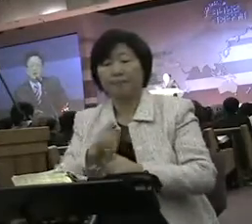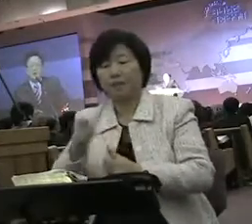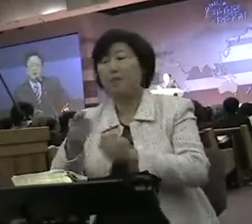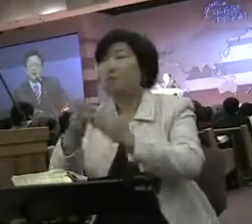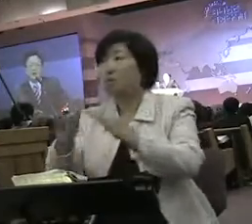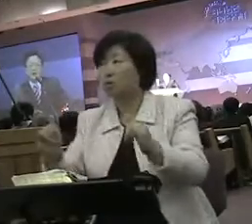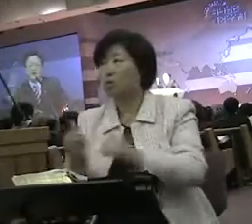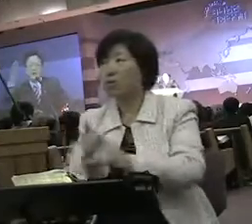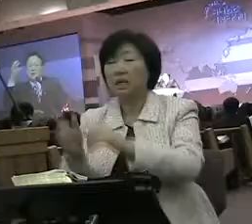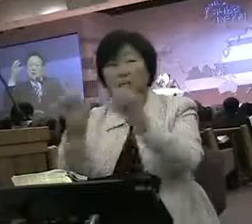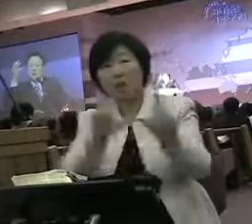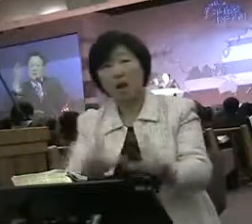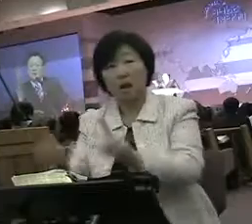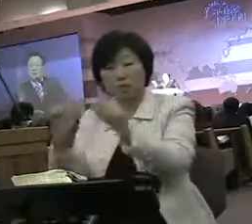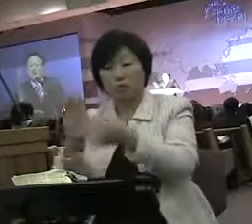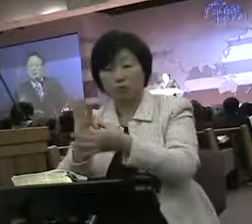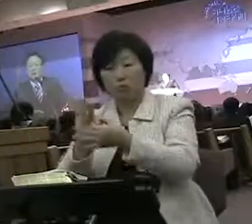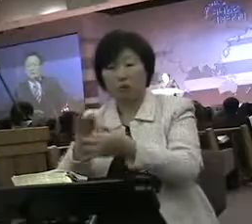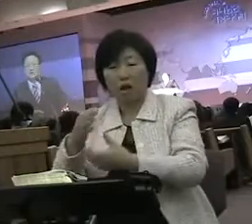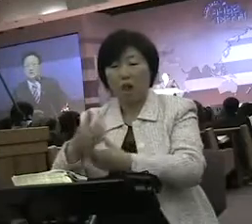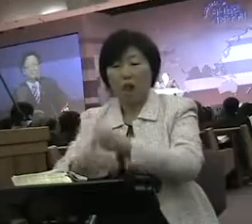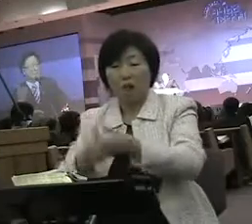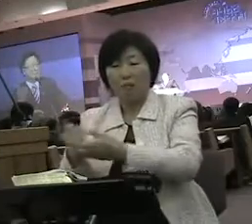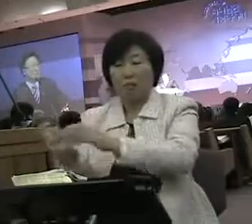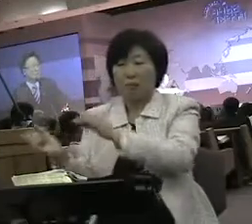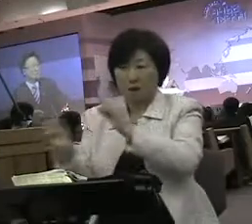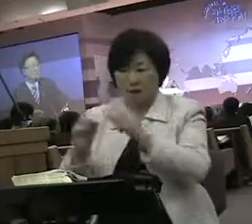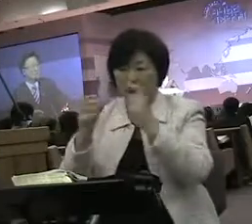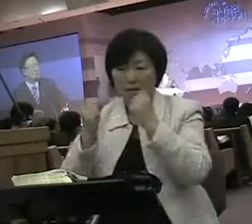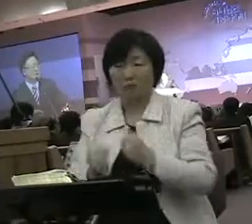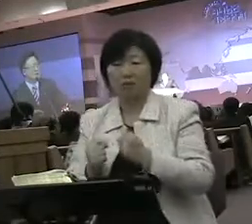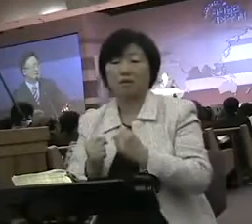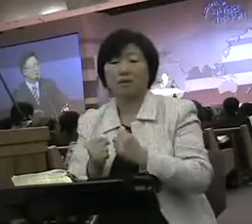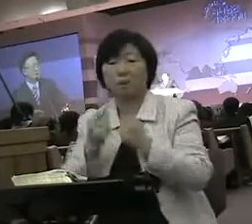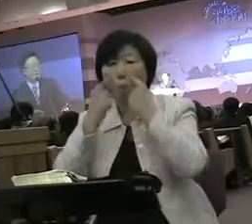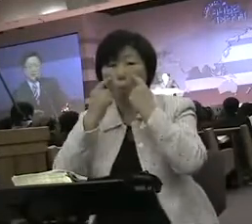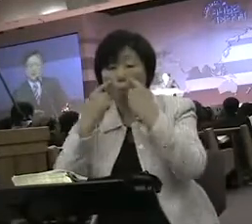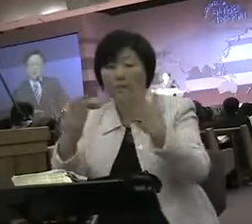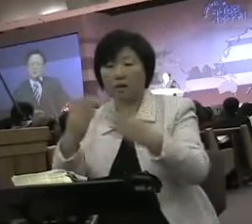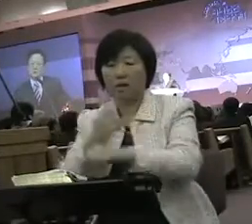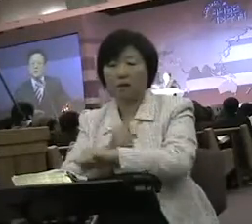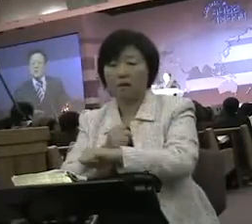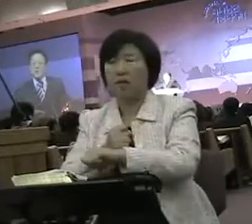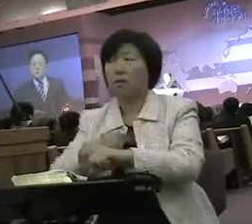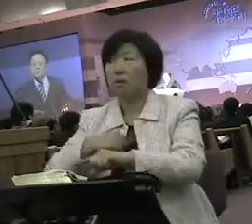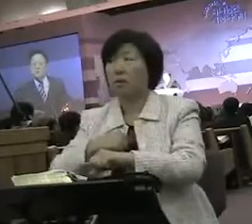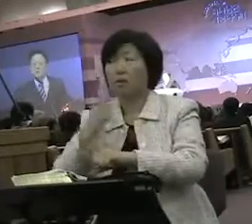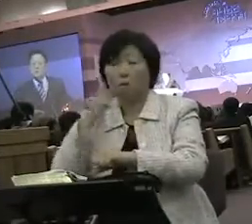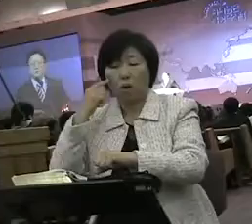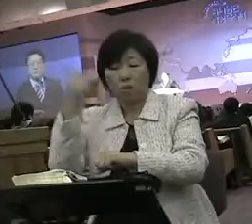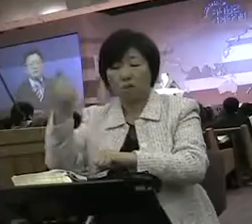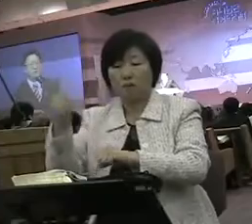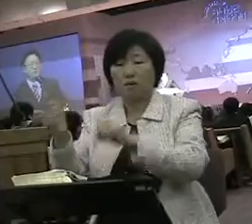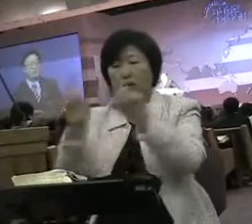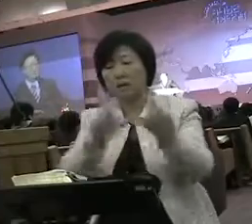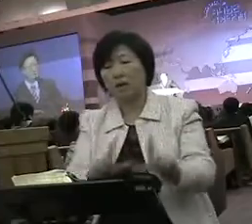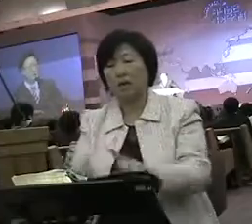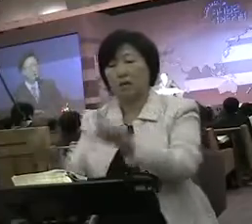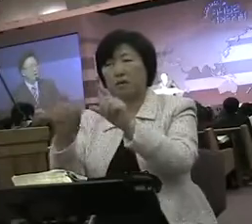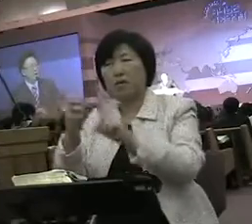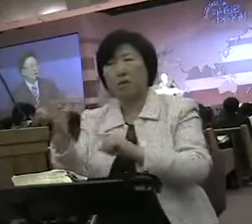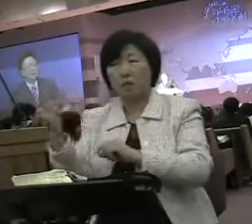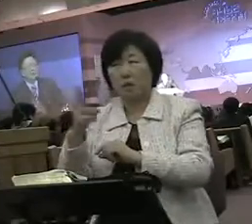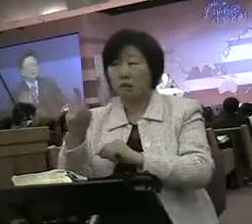그분들의 삶을 통해서 우리 하나님이 살아계신 분이라는 것을 제가 확인했어요. 그리고 제 삶에서 다시 한번